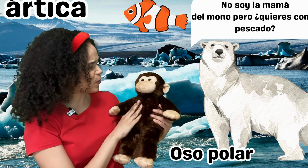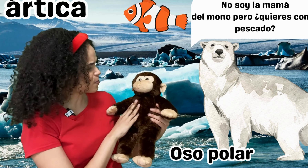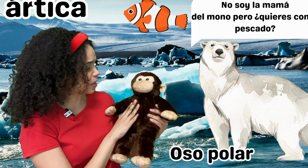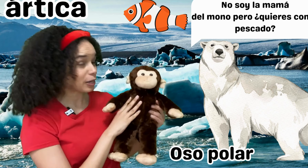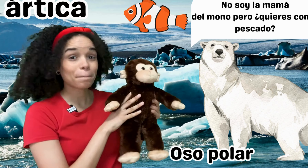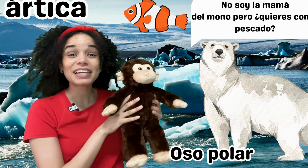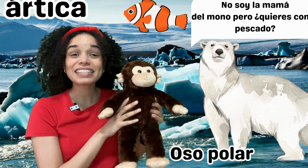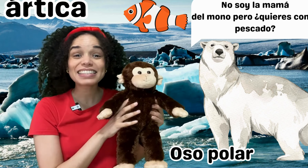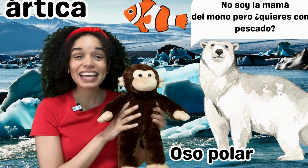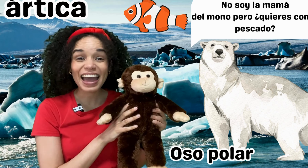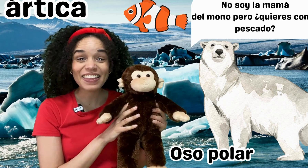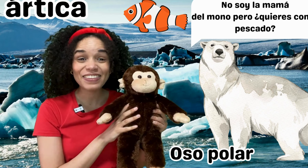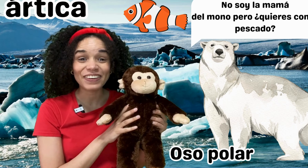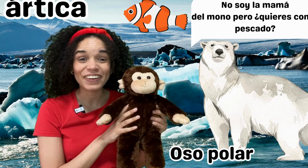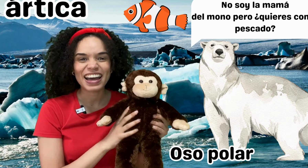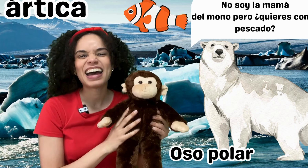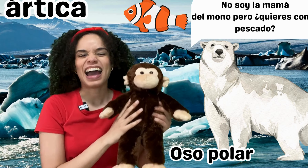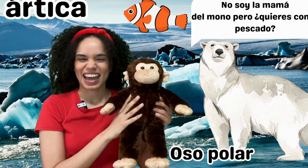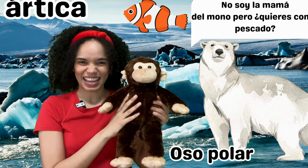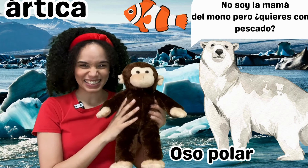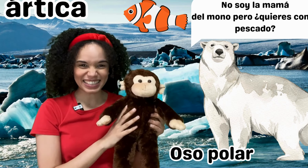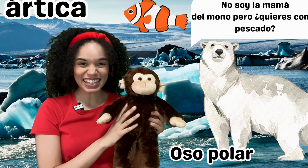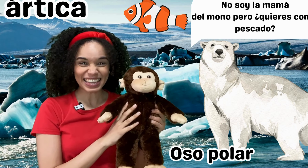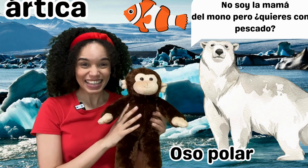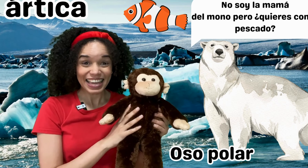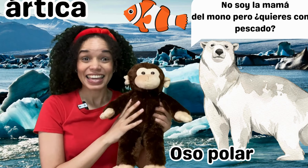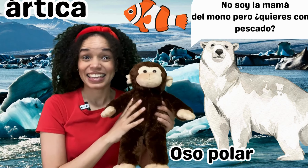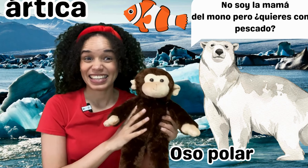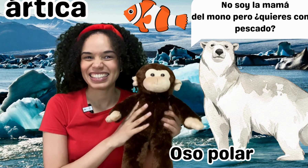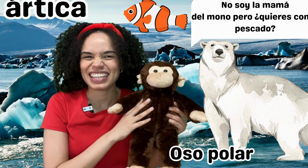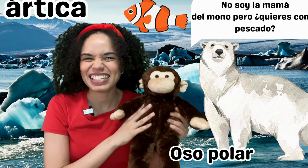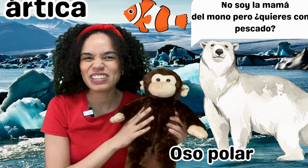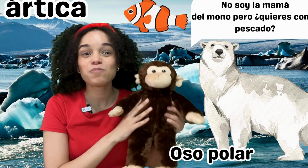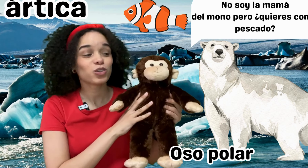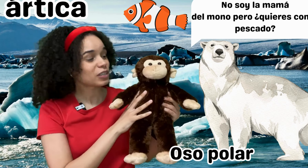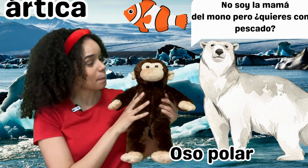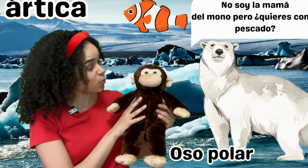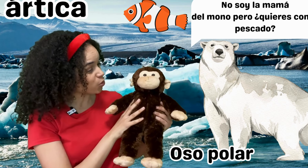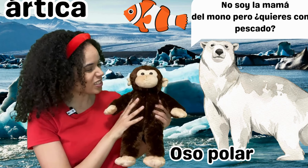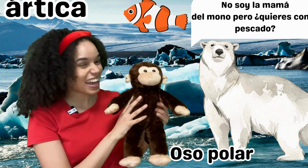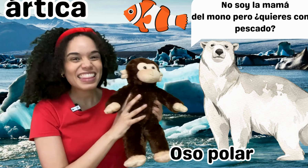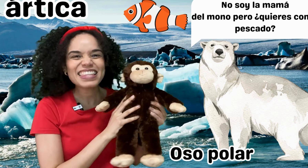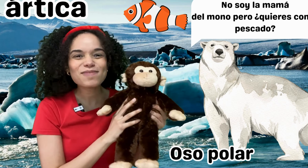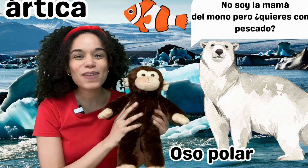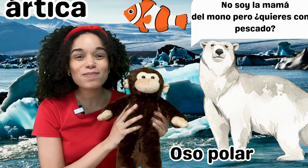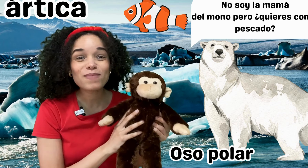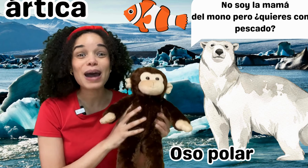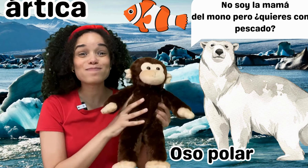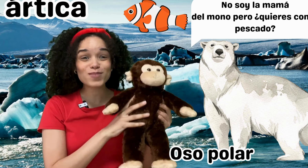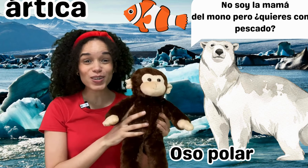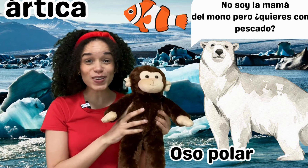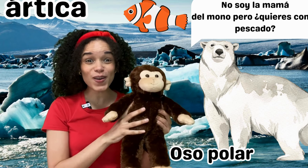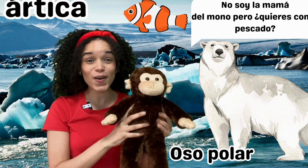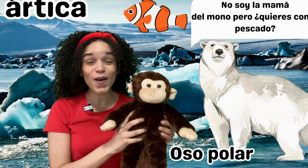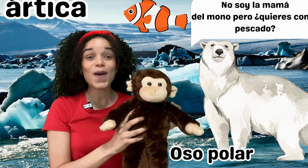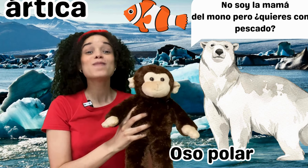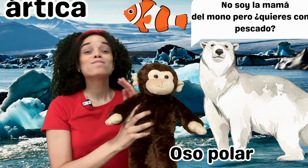comer pescado Así que seguimos en busca de mamá mono